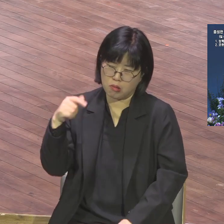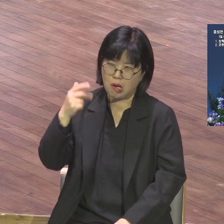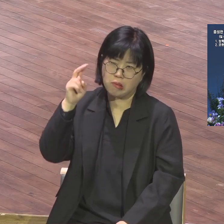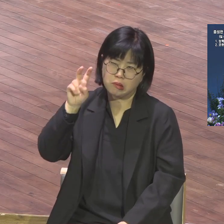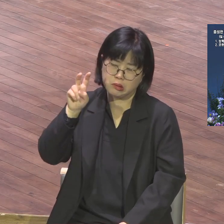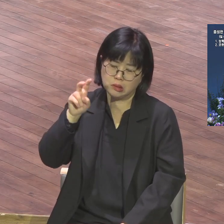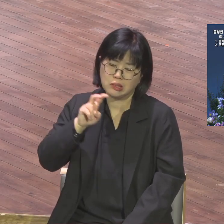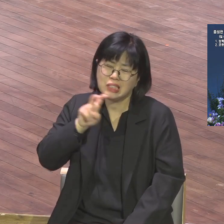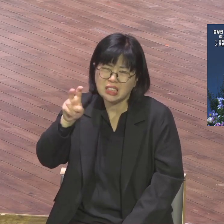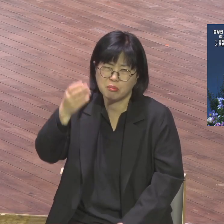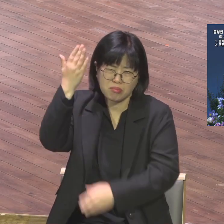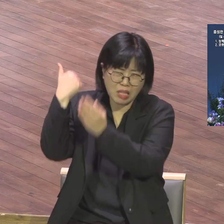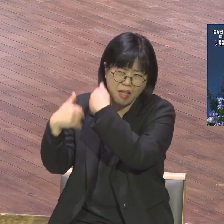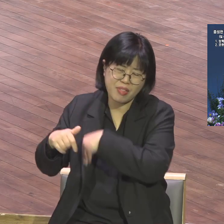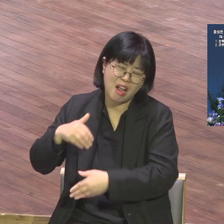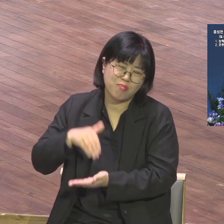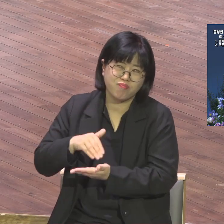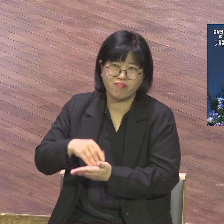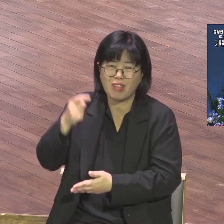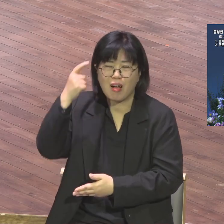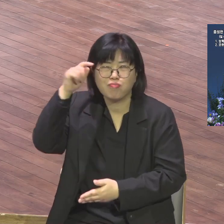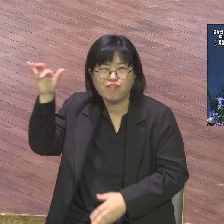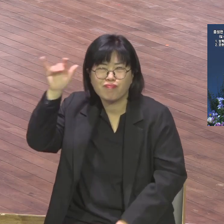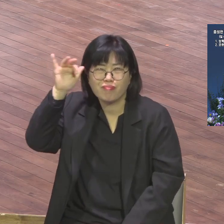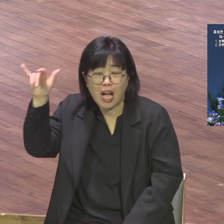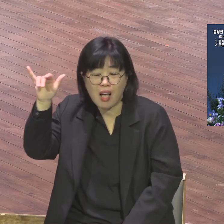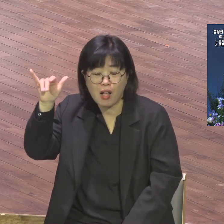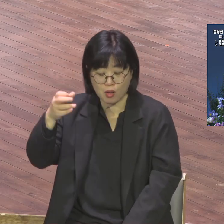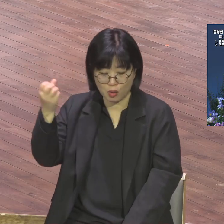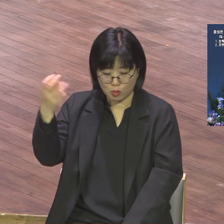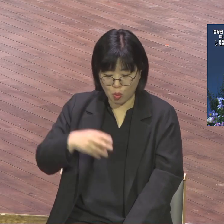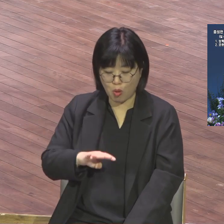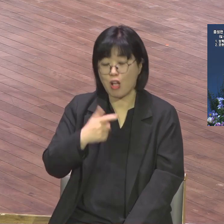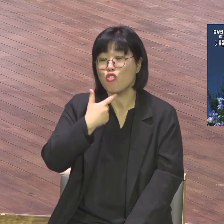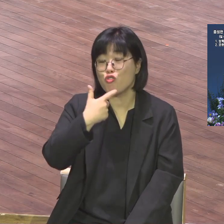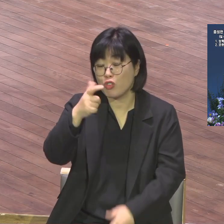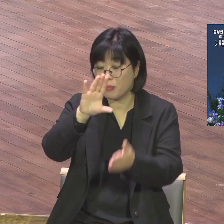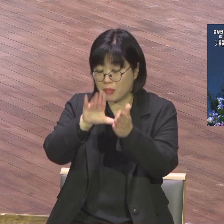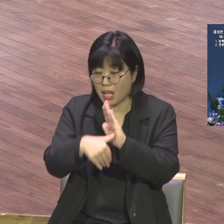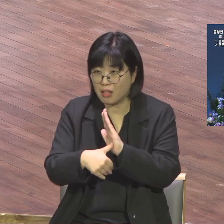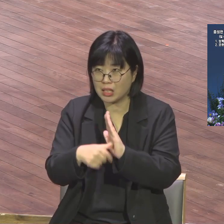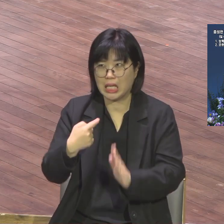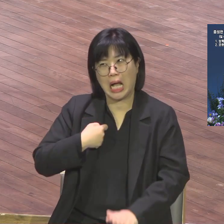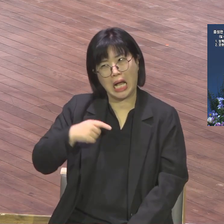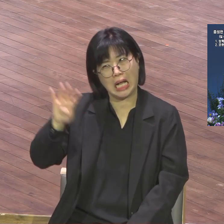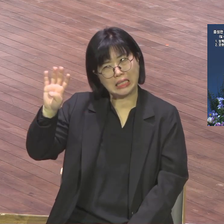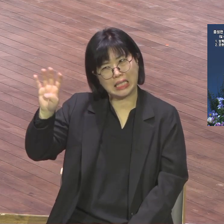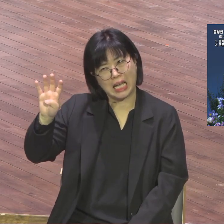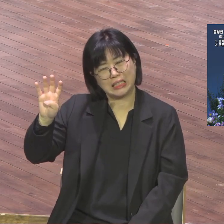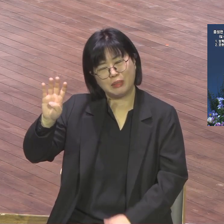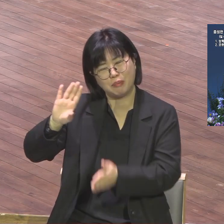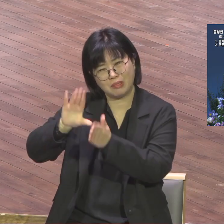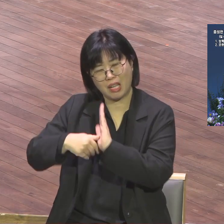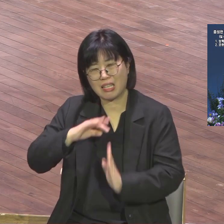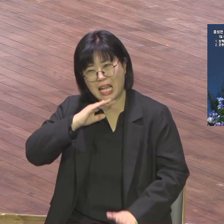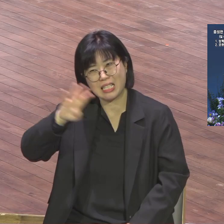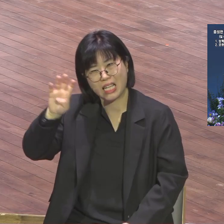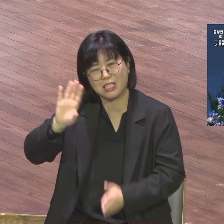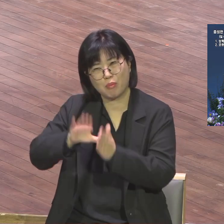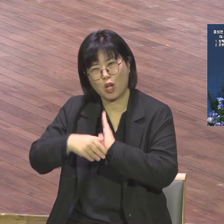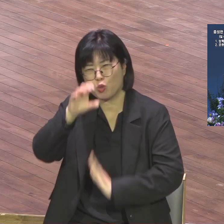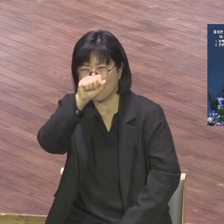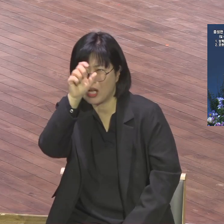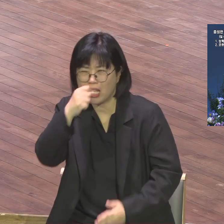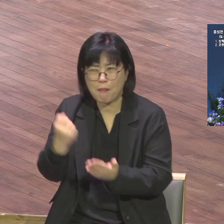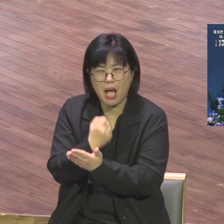모든 사람들이 현재의 삶을 누리지를 못하고 과거나 미래에